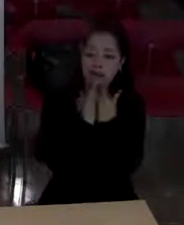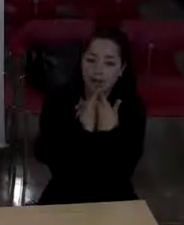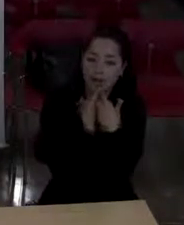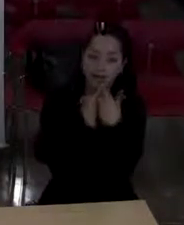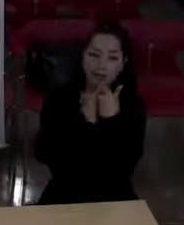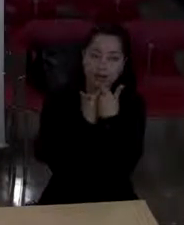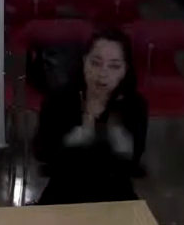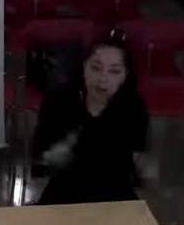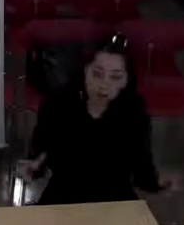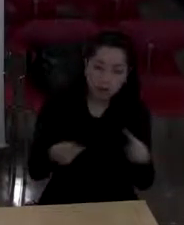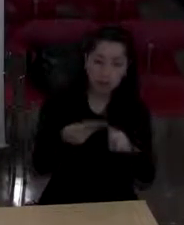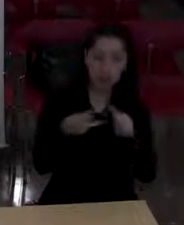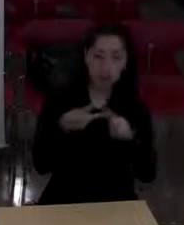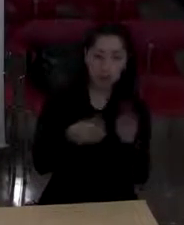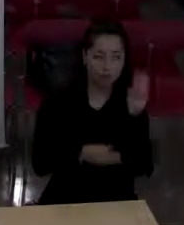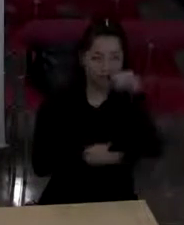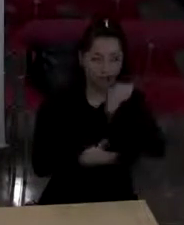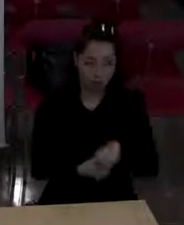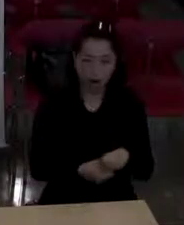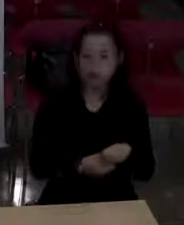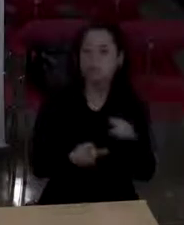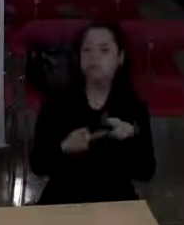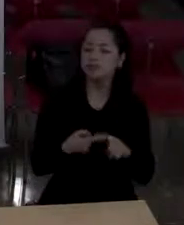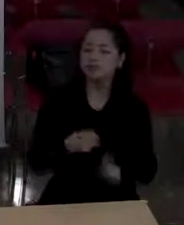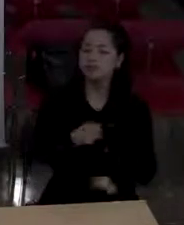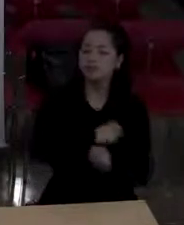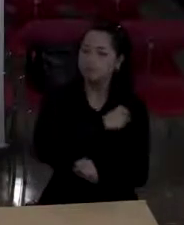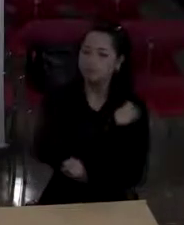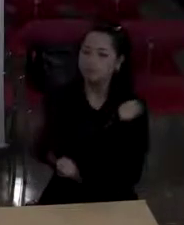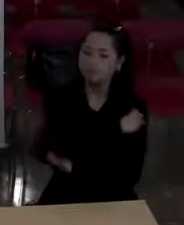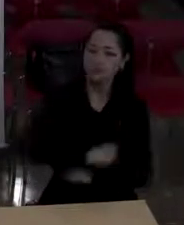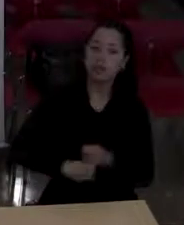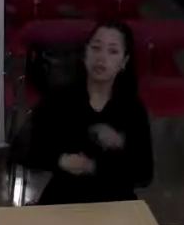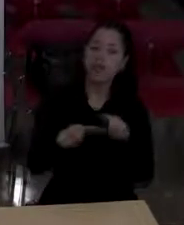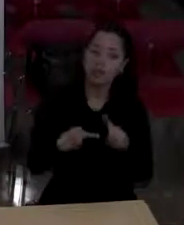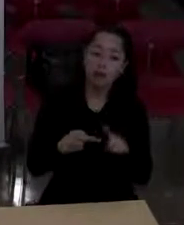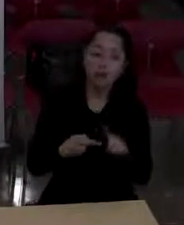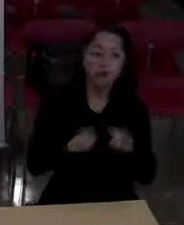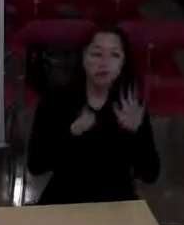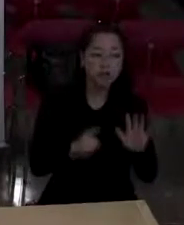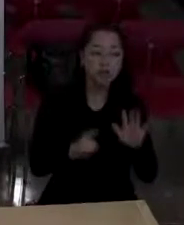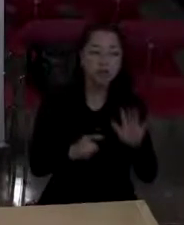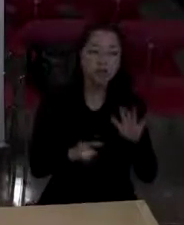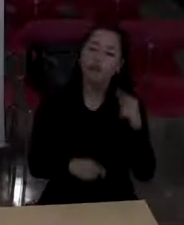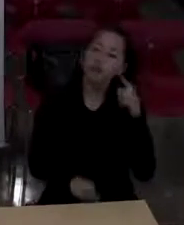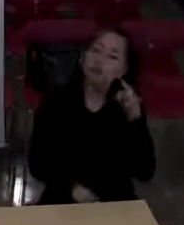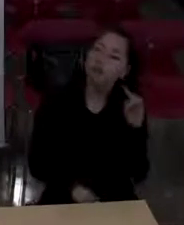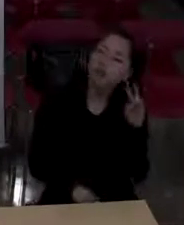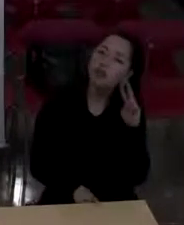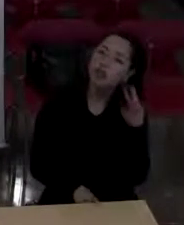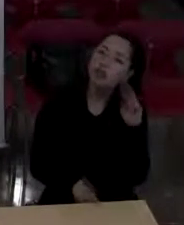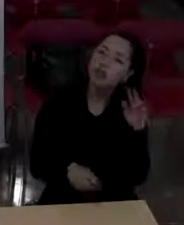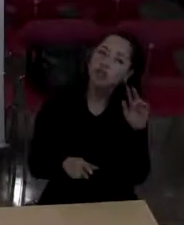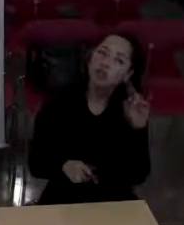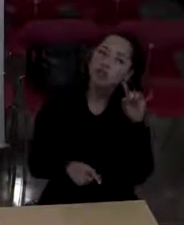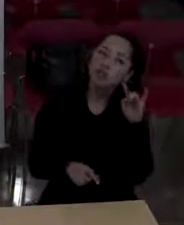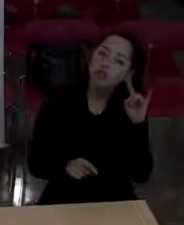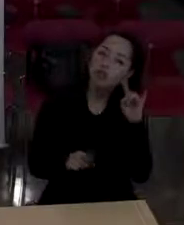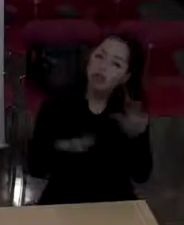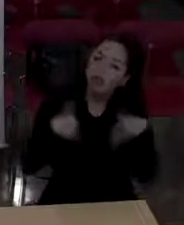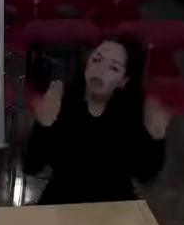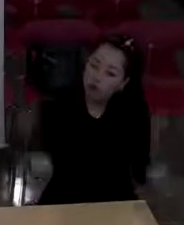conocimiento práctico de la lengua a nivel fonológico, semántico, sintáctico y pragmático. Cuando un bebé empieza a